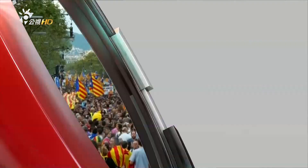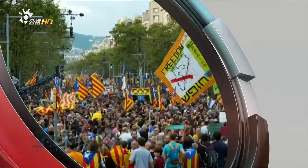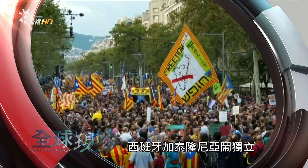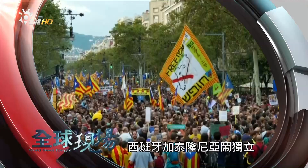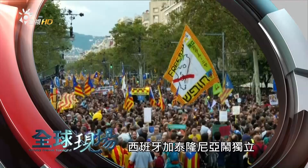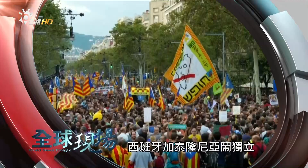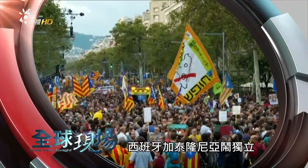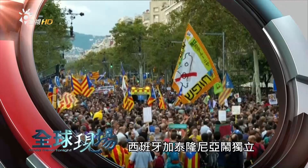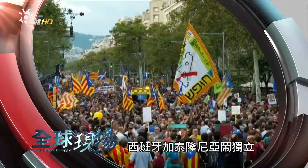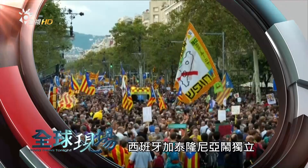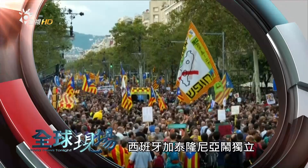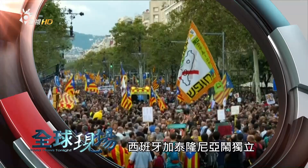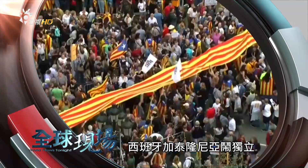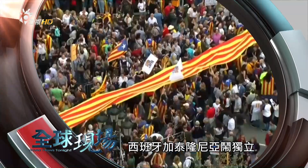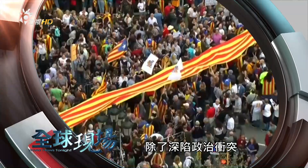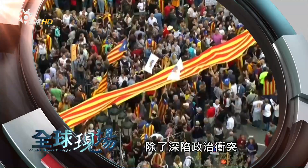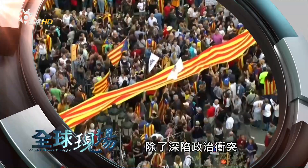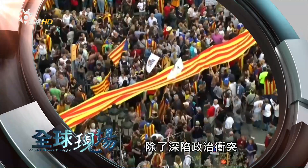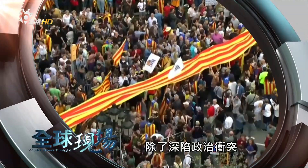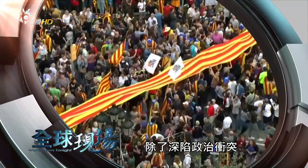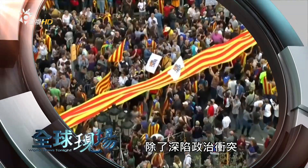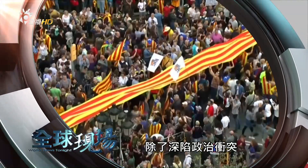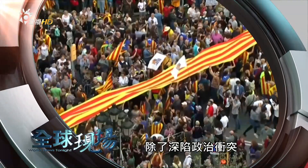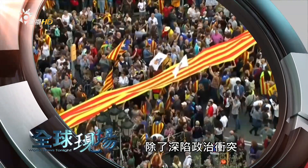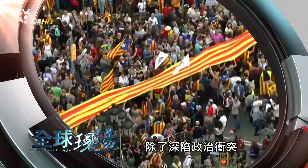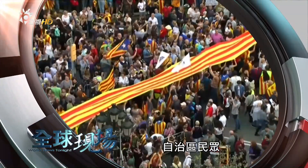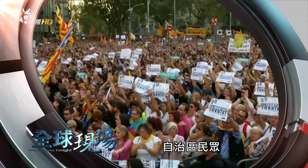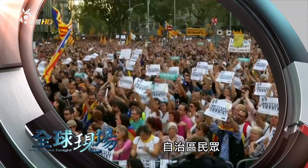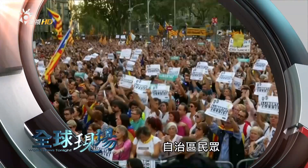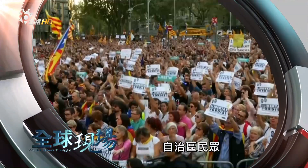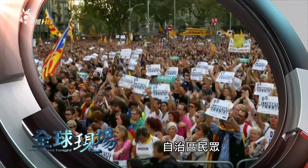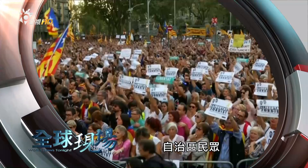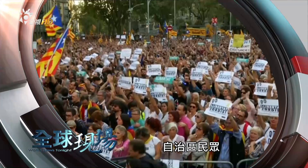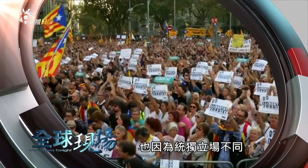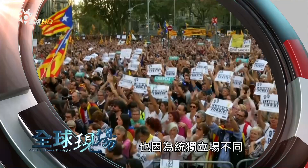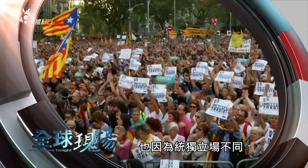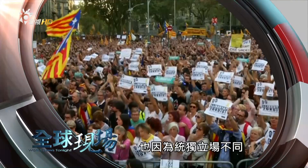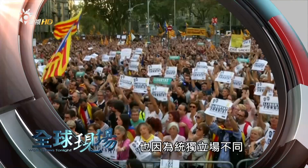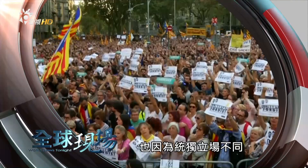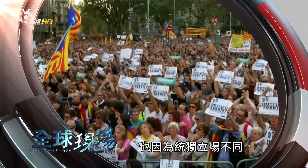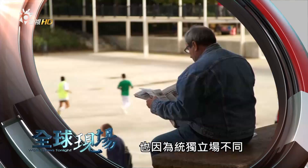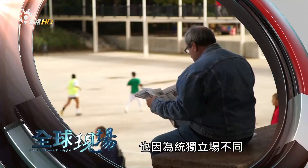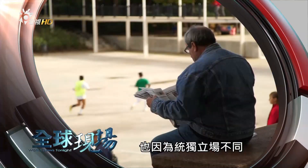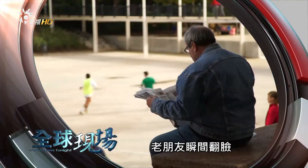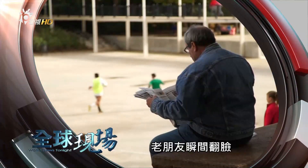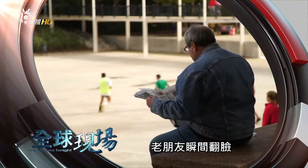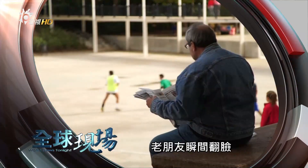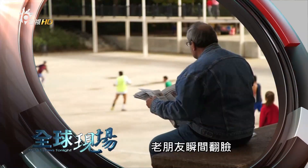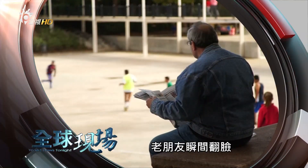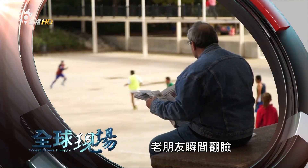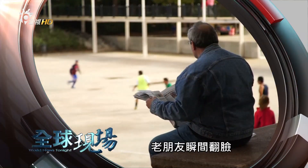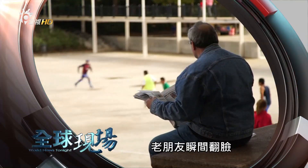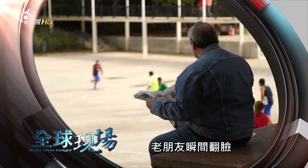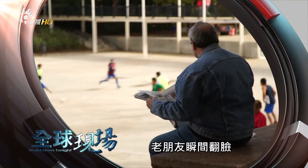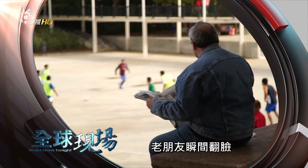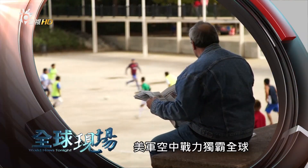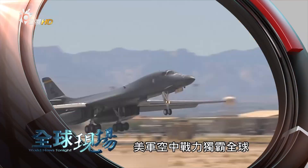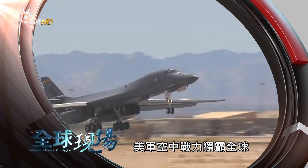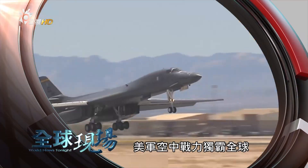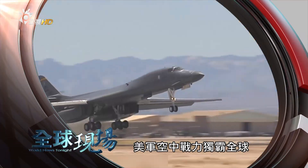西班牙加泰隆尼亚闹独立，除了深陷政治冲突，自治区民众也因为统独立场不同，老朋友瞬间翻脸。美军空中